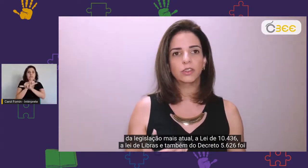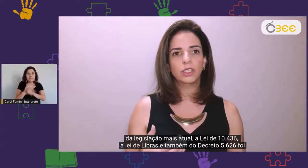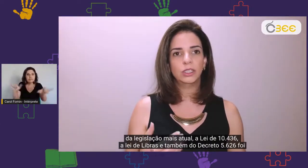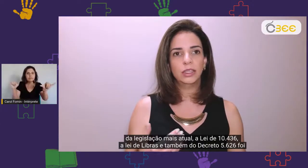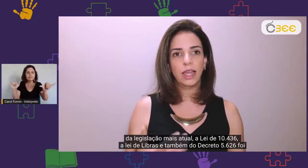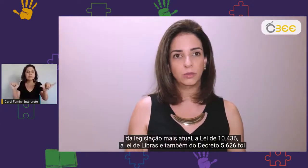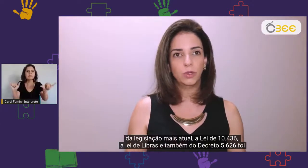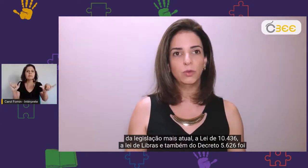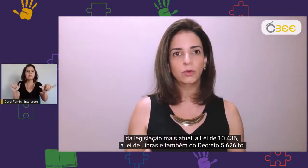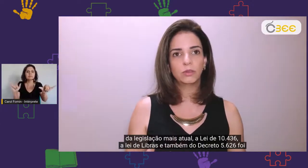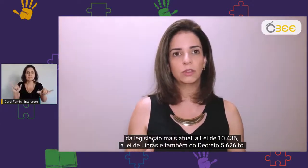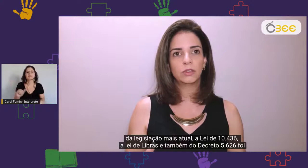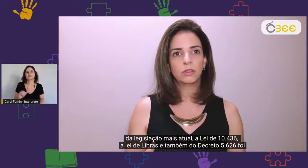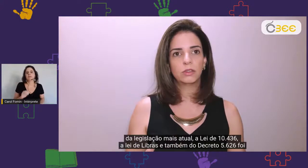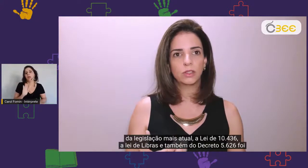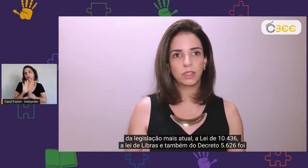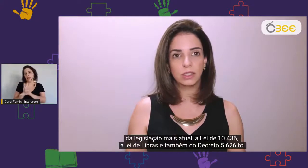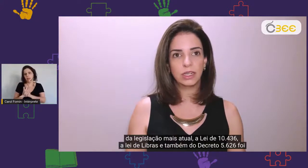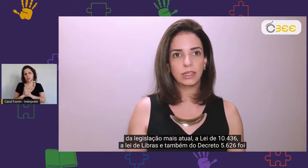lei de